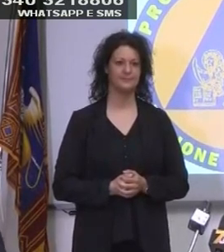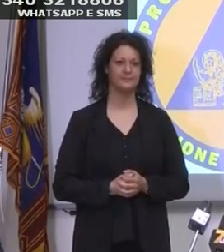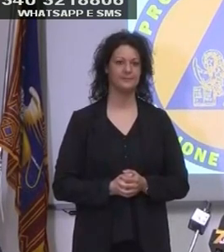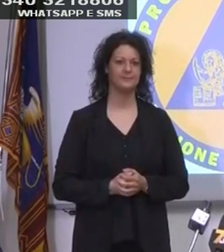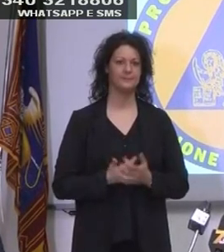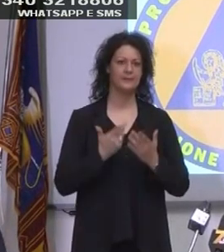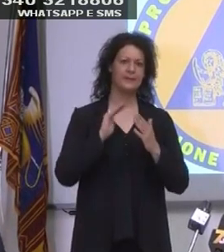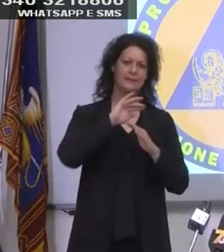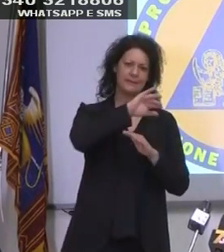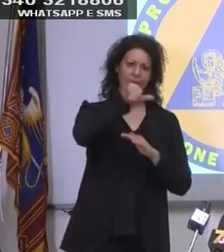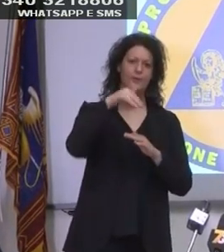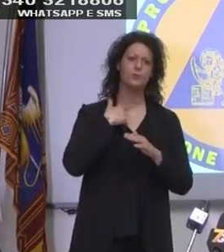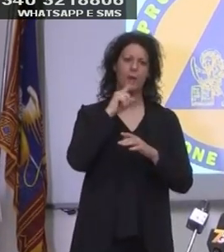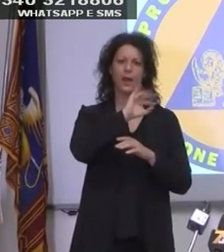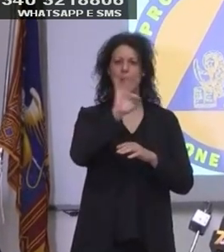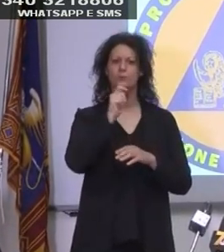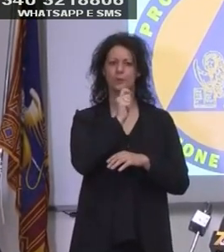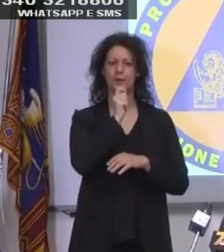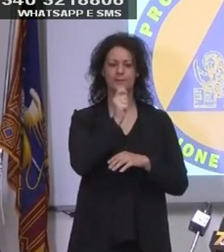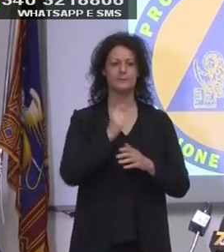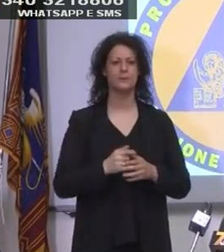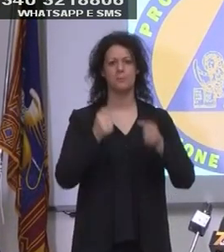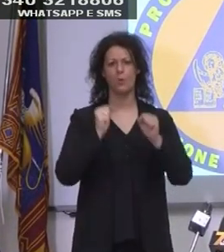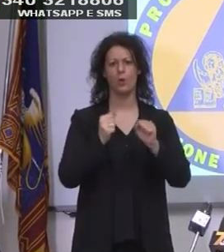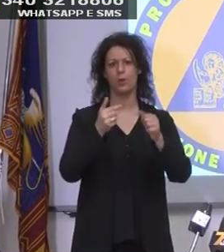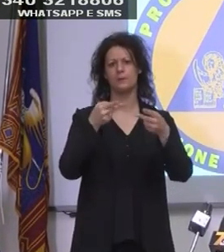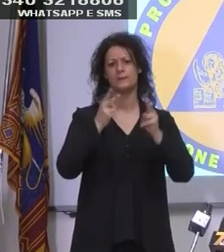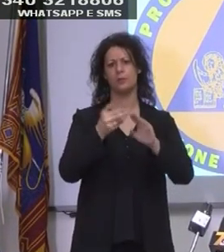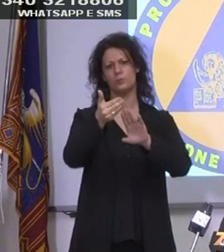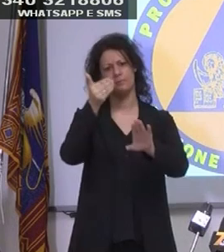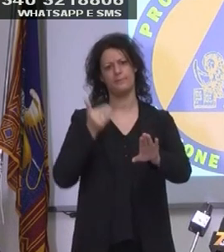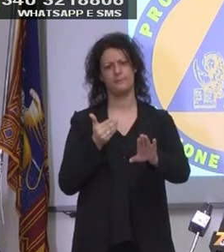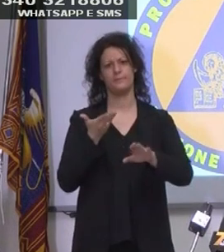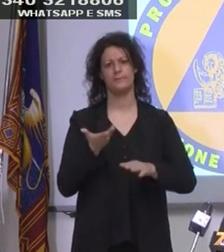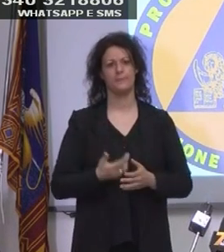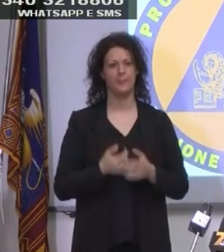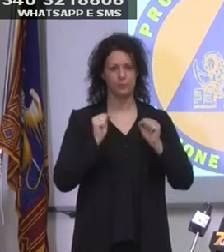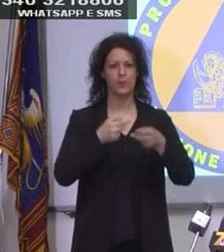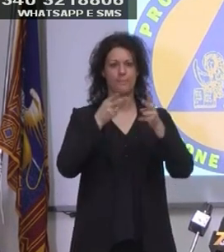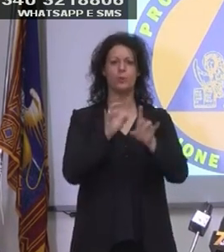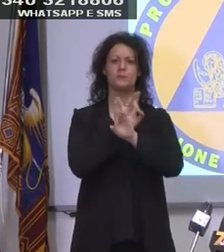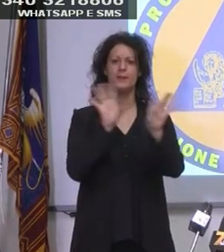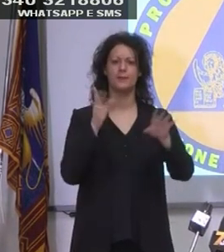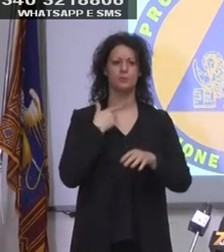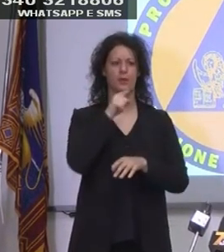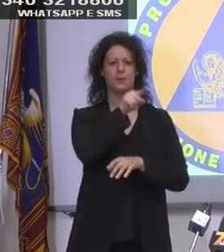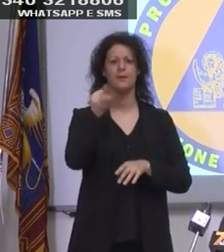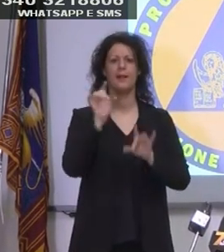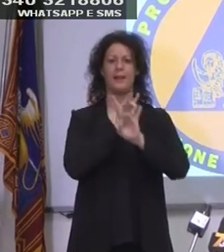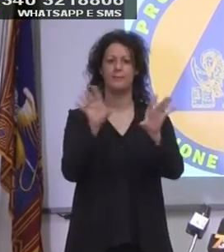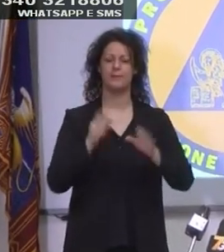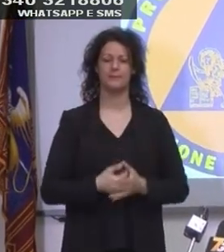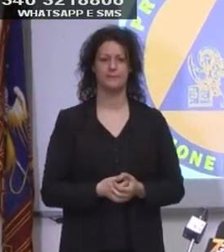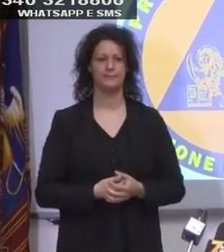E anche a Zennaro. Vabbè, se volete potete accomodarvi qui, ci sono dei posti, eh. Ce n'è uno qui e un altro lì, penso.